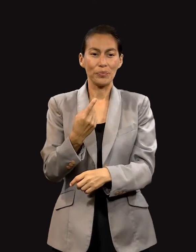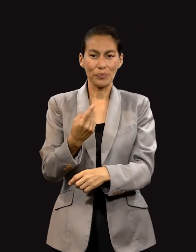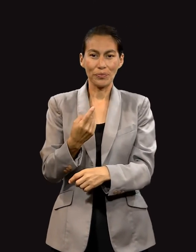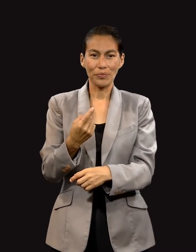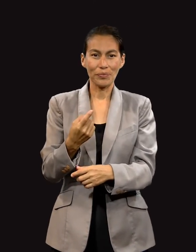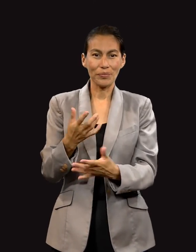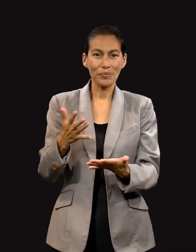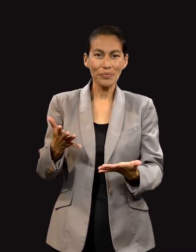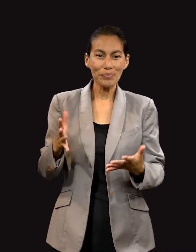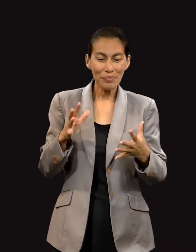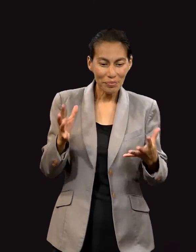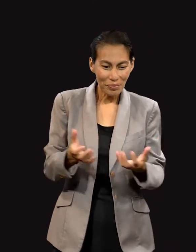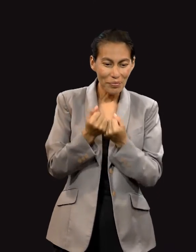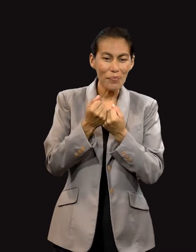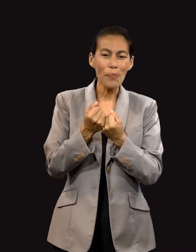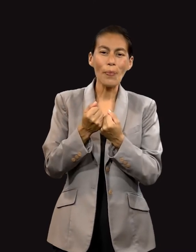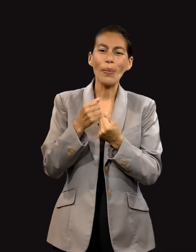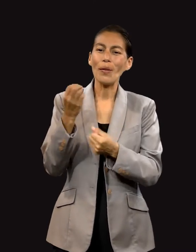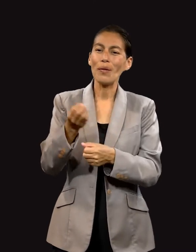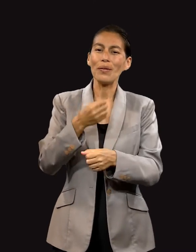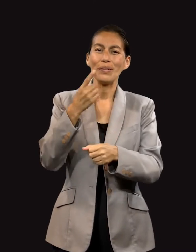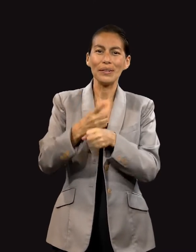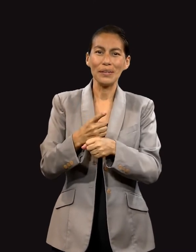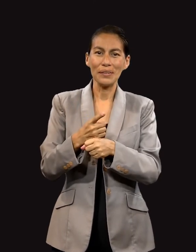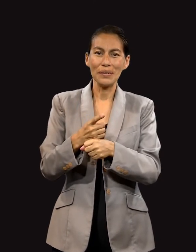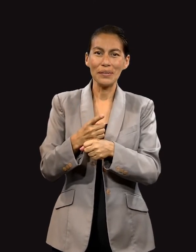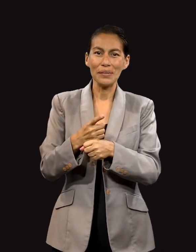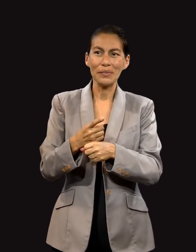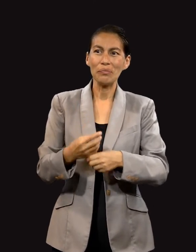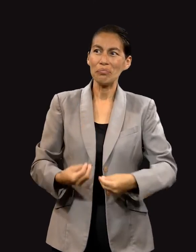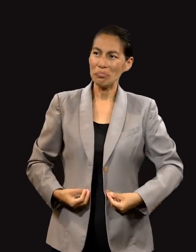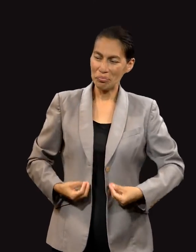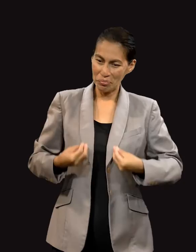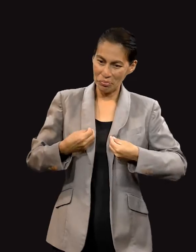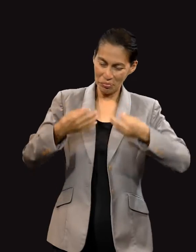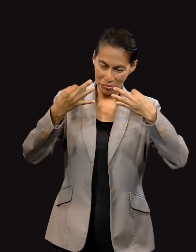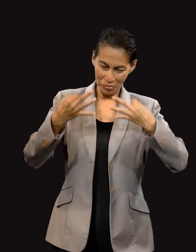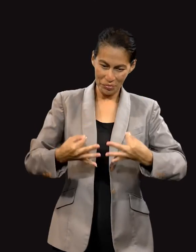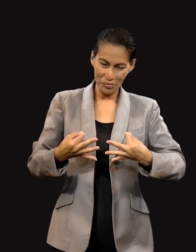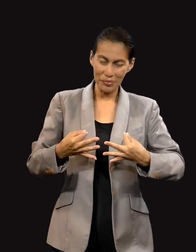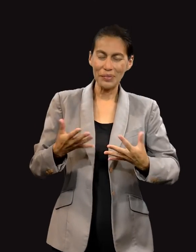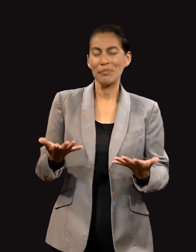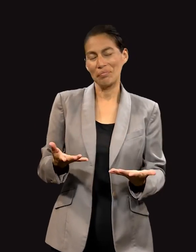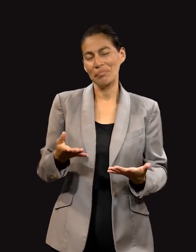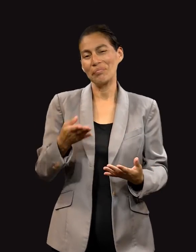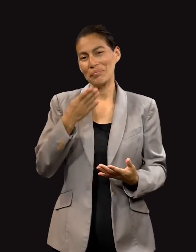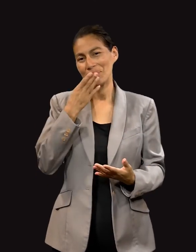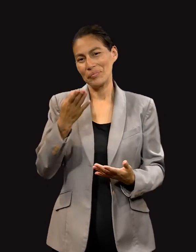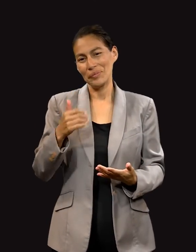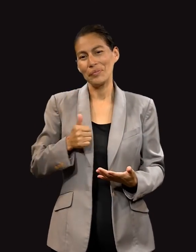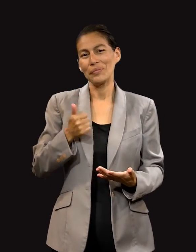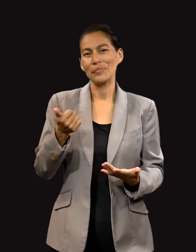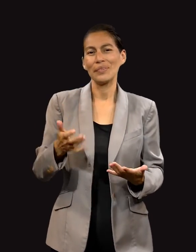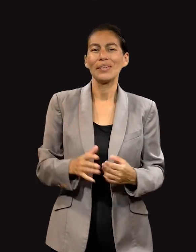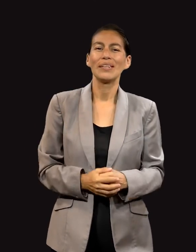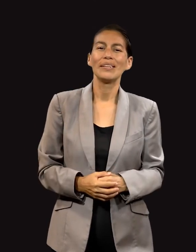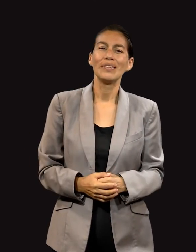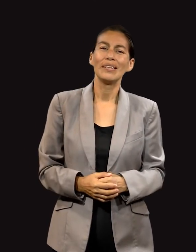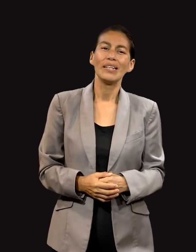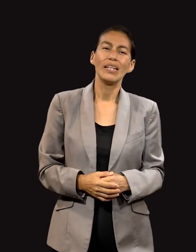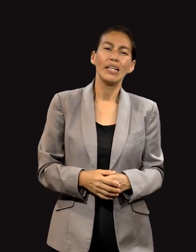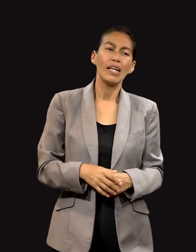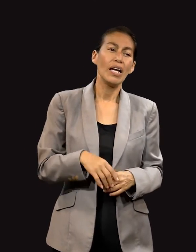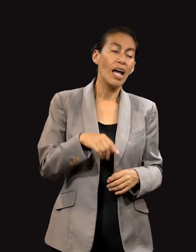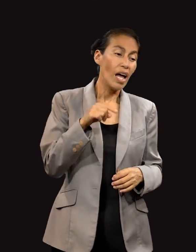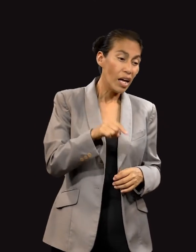nosotros pudiéramos aprovechar las oportunidades de vivir con Dios. Así es. Porque si no aprendemos a vivir